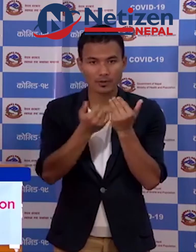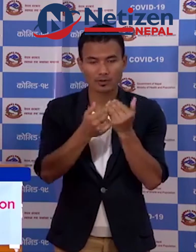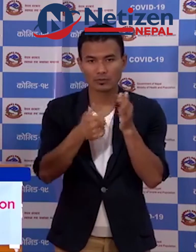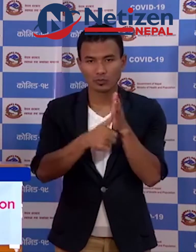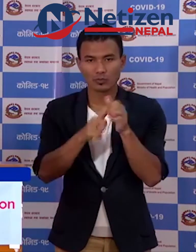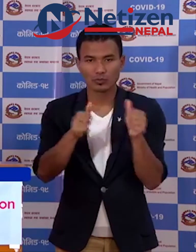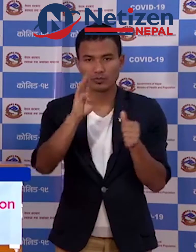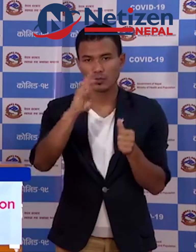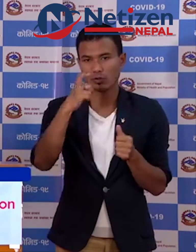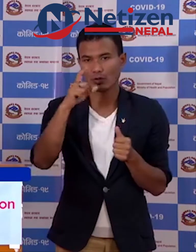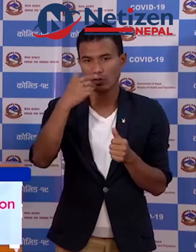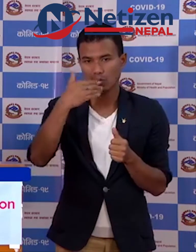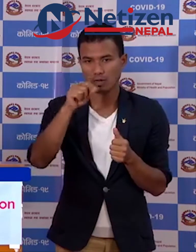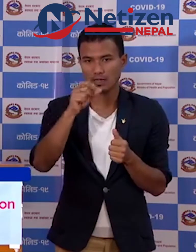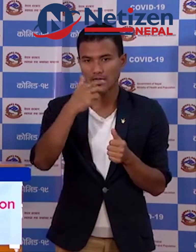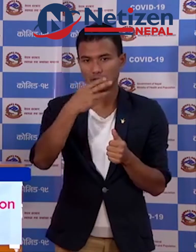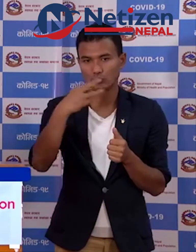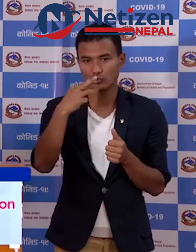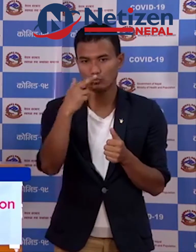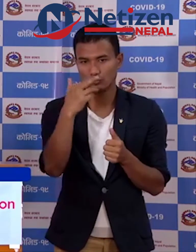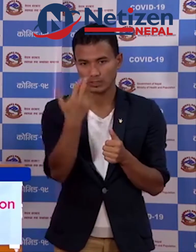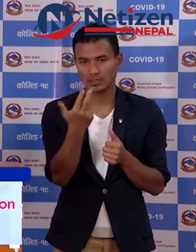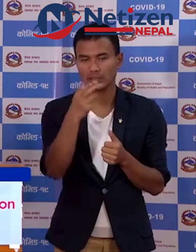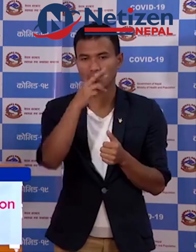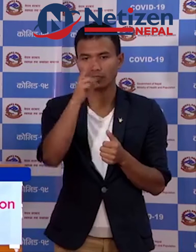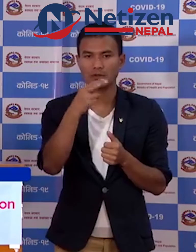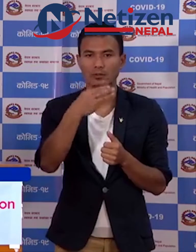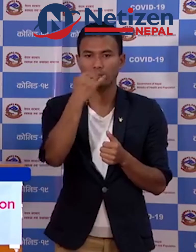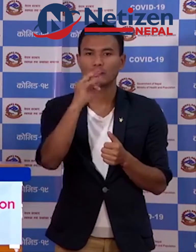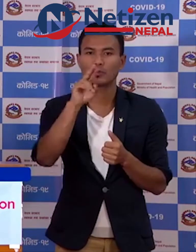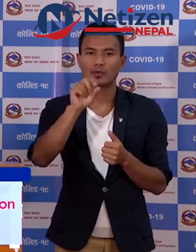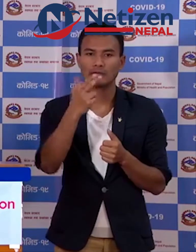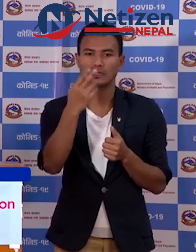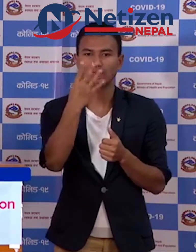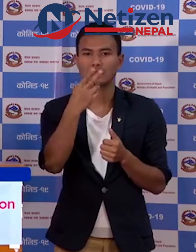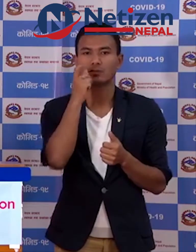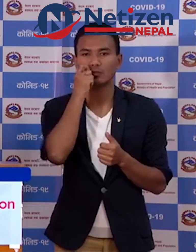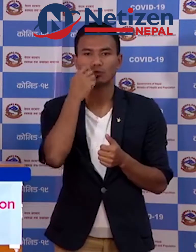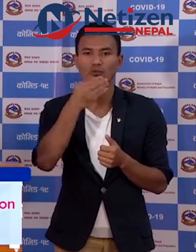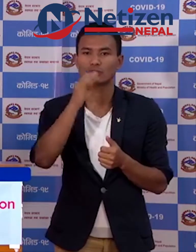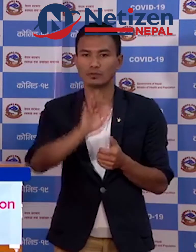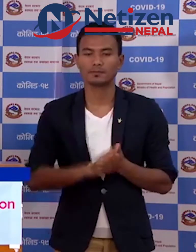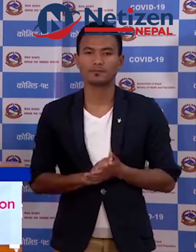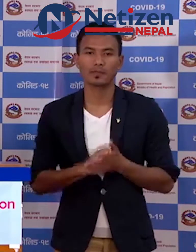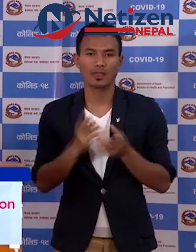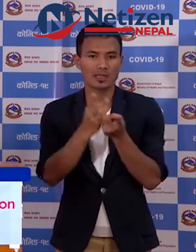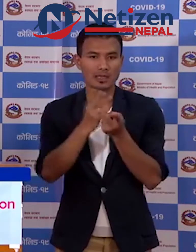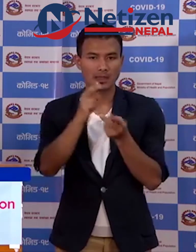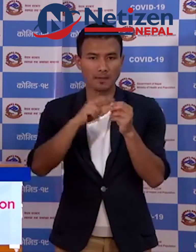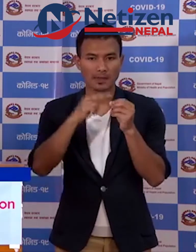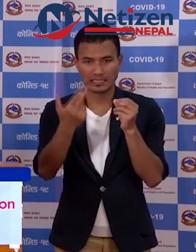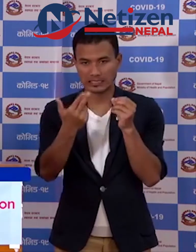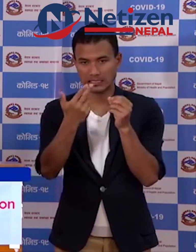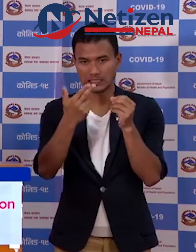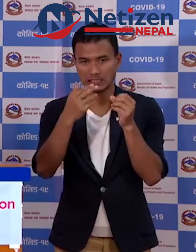बगलाचुली गाउँपालिका र घोराई उपमहानगरपालिकाको 4 जना पुरुष हुनुहुन्छ। त्यस्तै भेरी